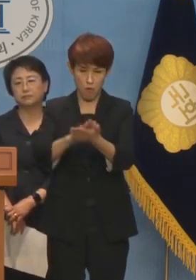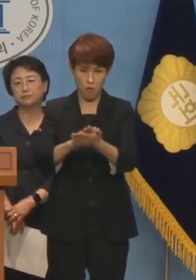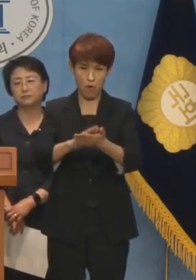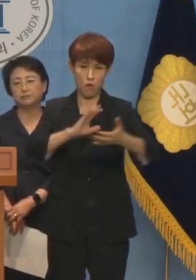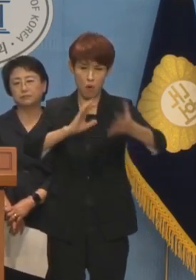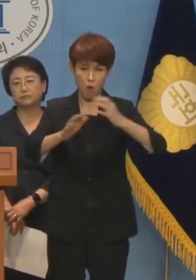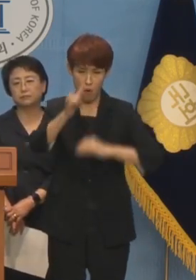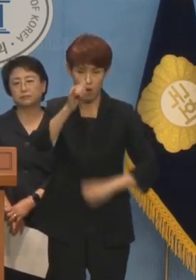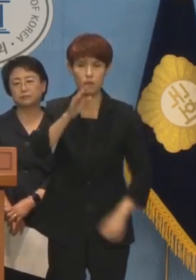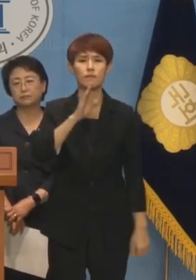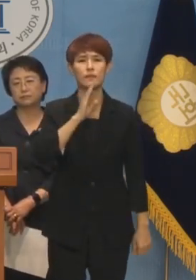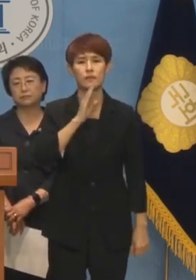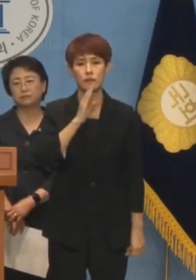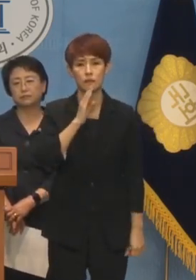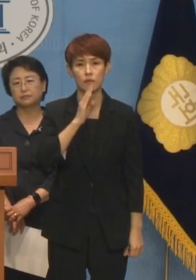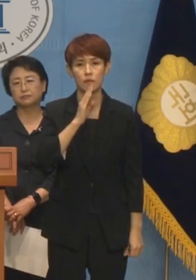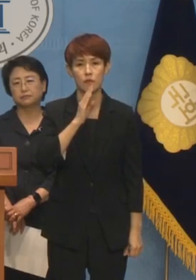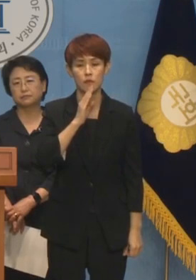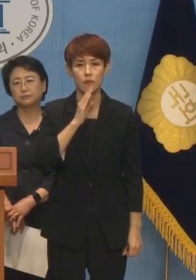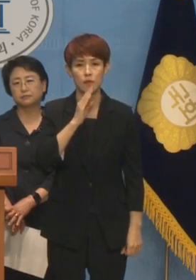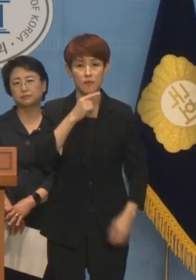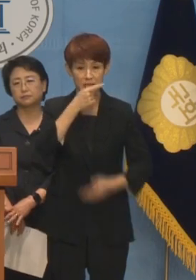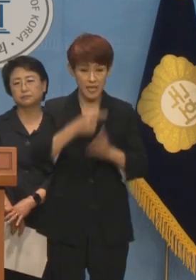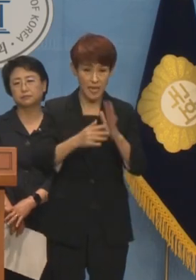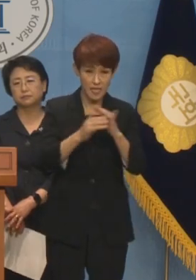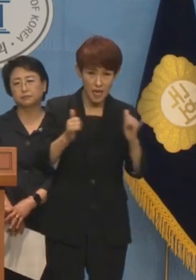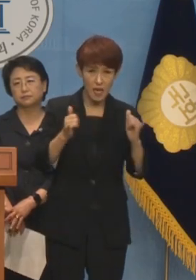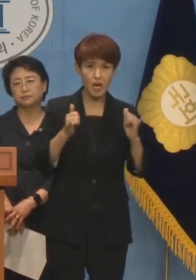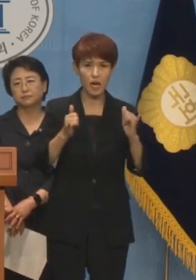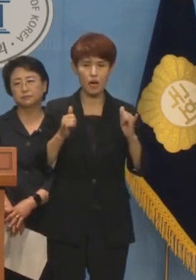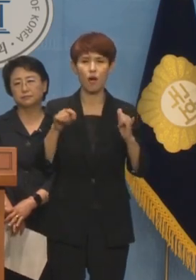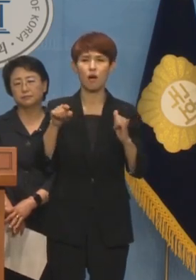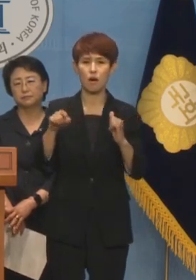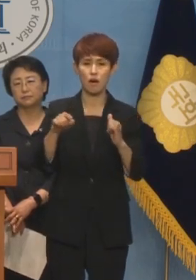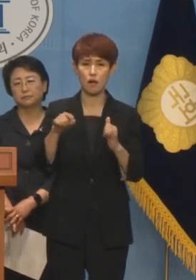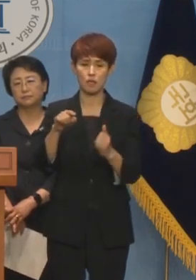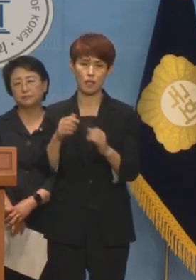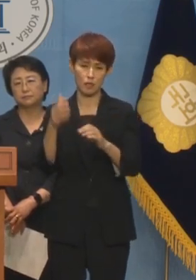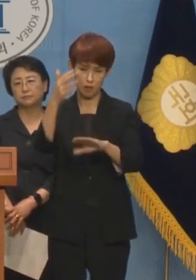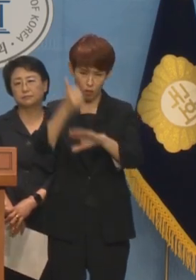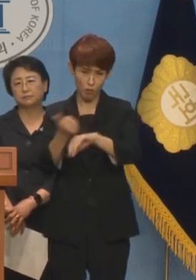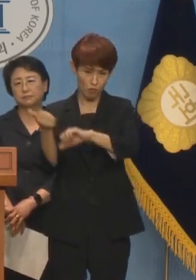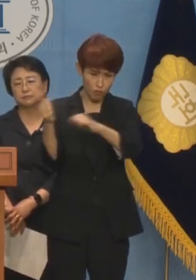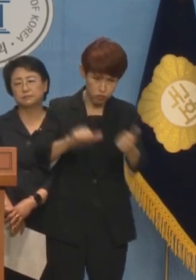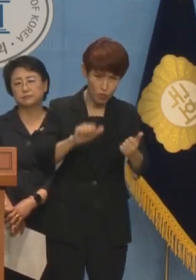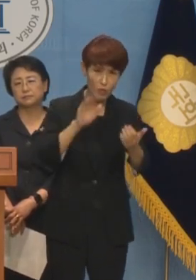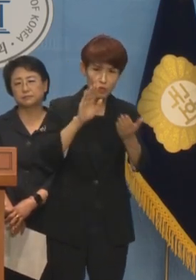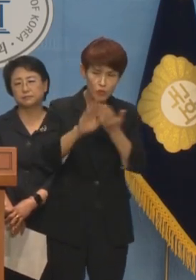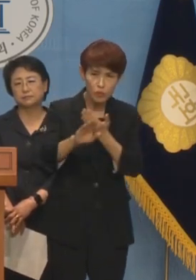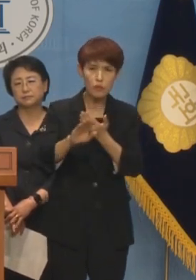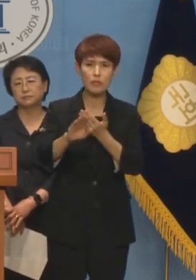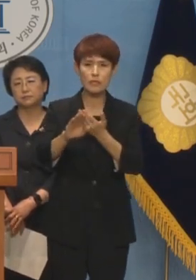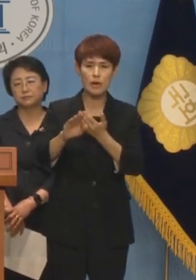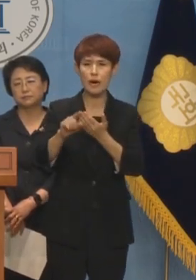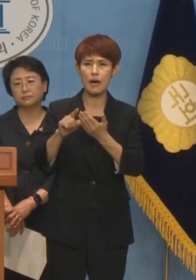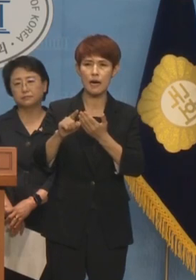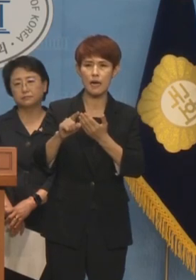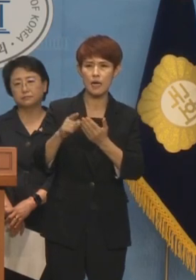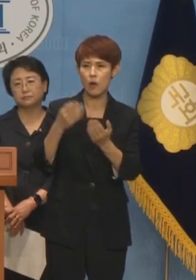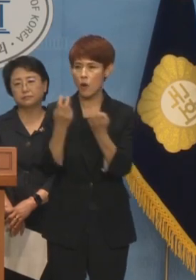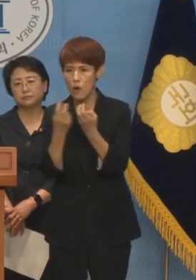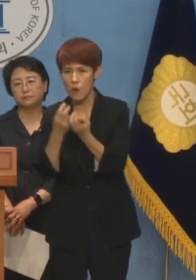없었던 것은 아닙니다. 피해자가 사망하는 중대 사건이 발생한 직후에만 반짝 이루어져